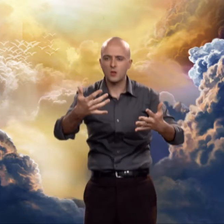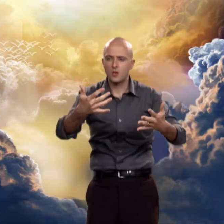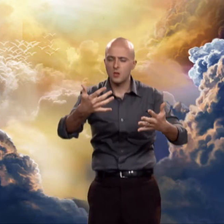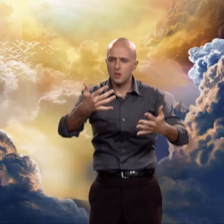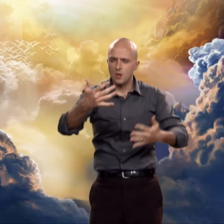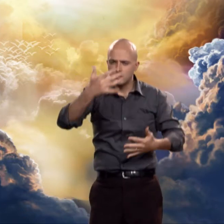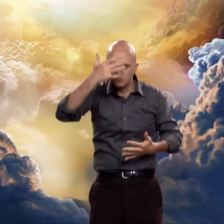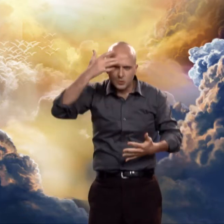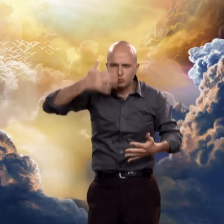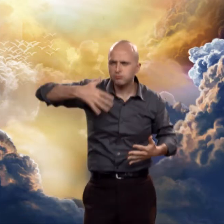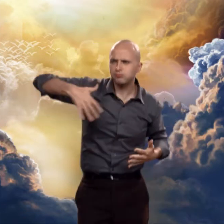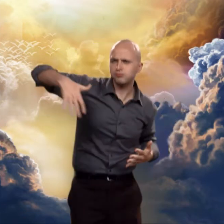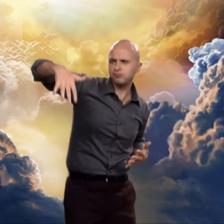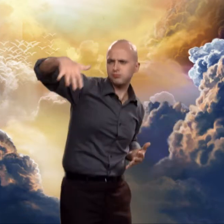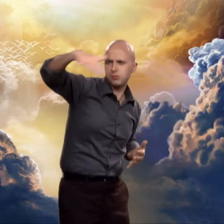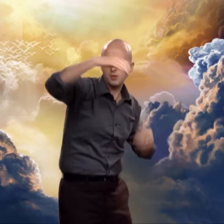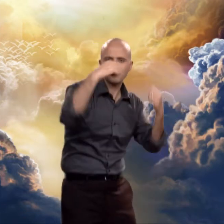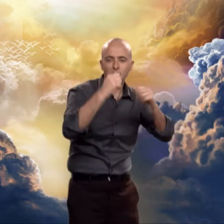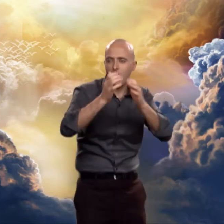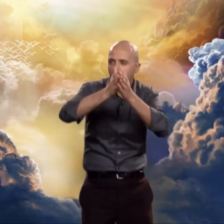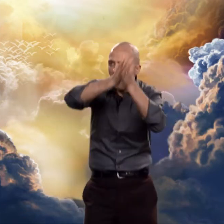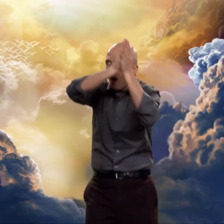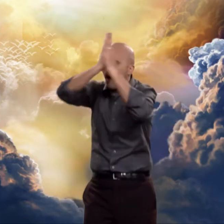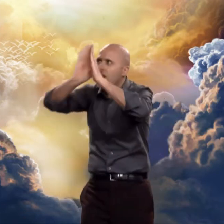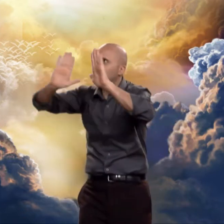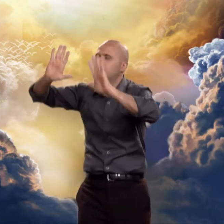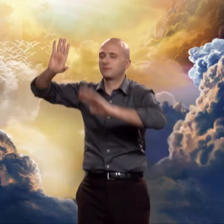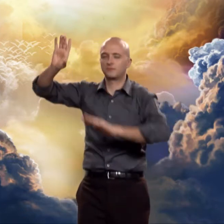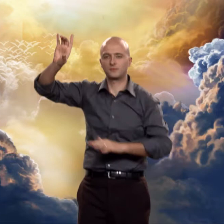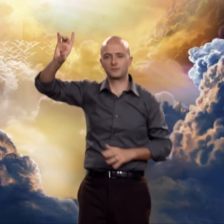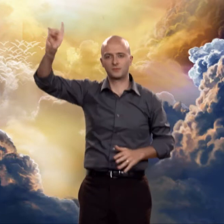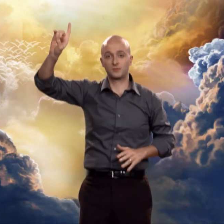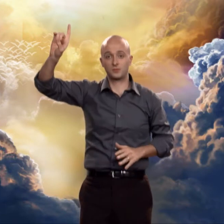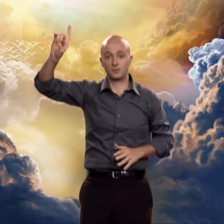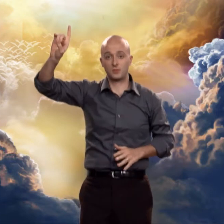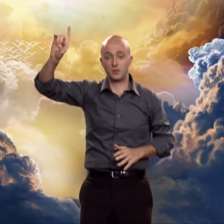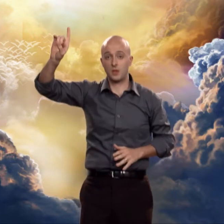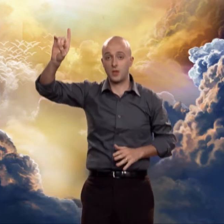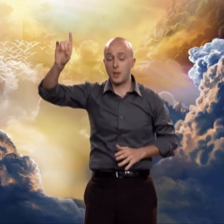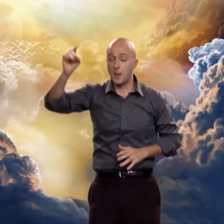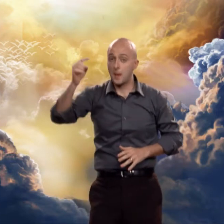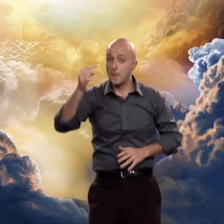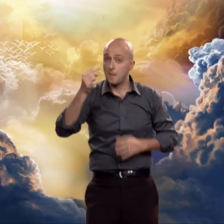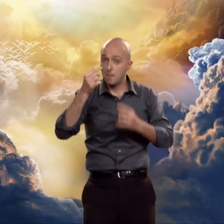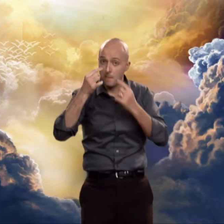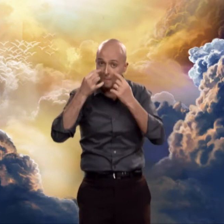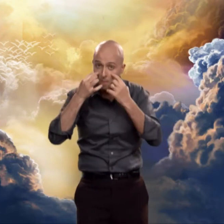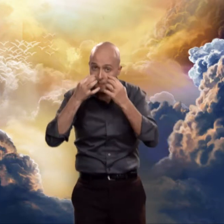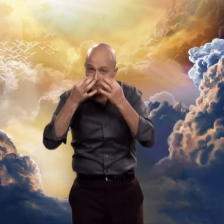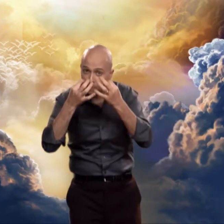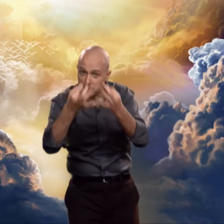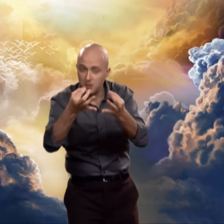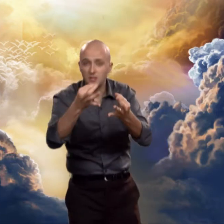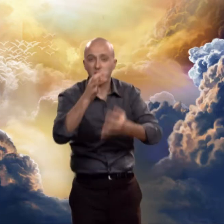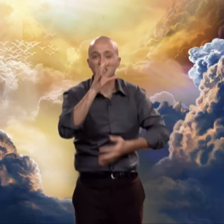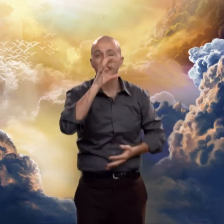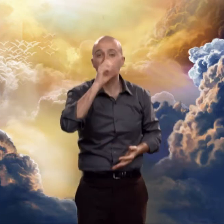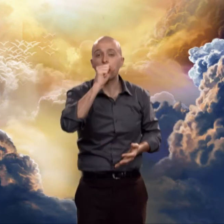chamada a adorar o Criador e a guardar os seus mandamentos. Um desses mandamentos apresenta Deus como o